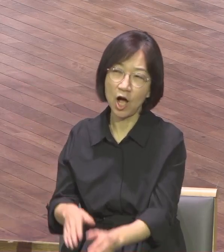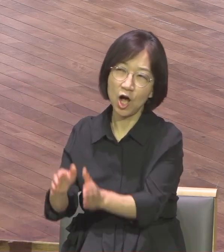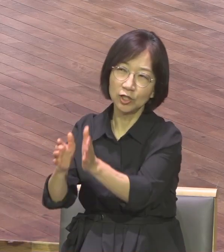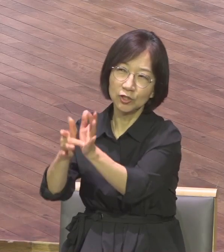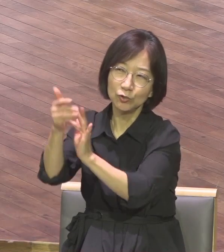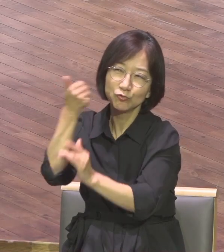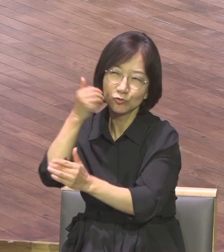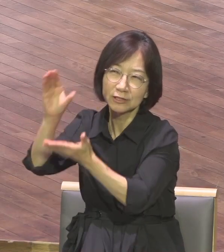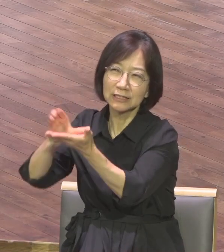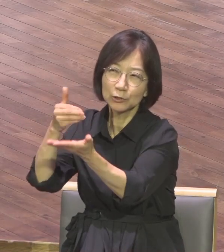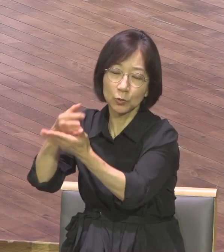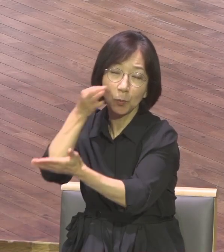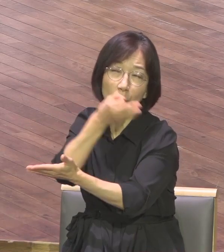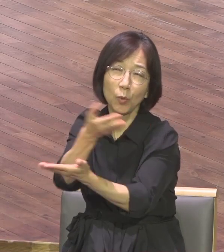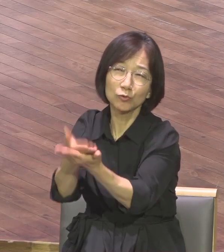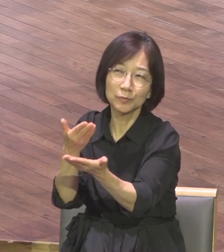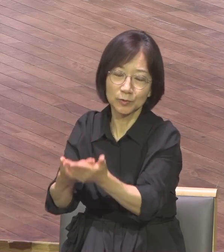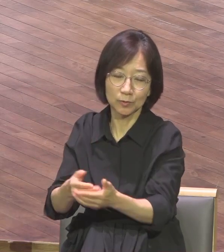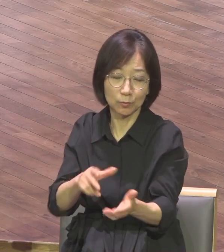주옵소서.